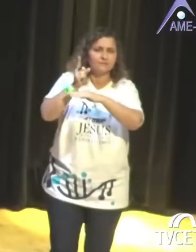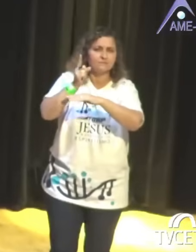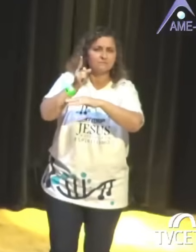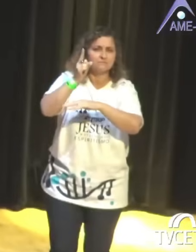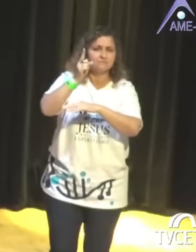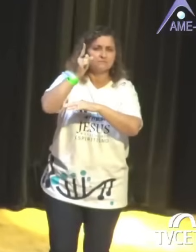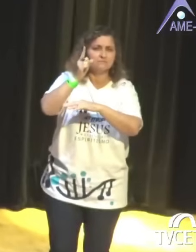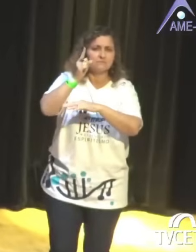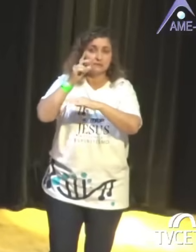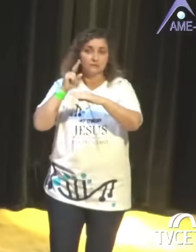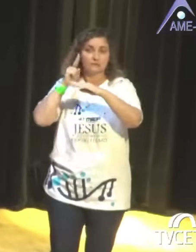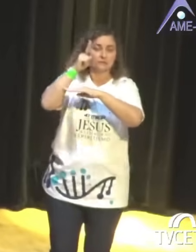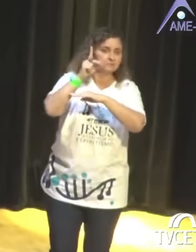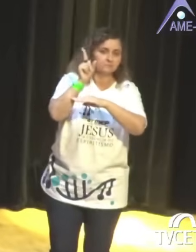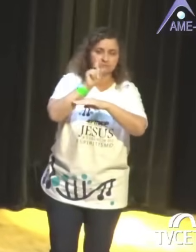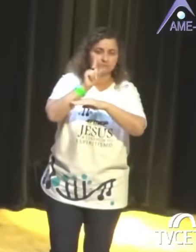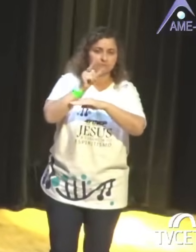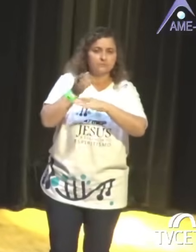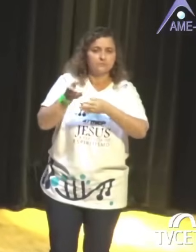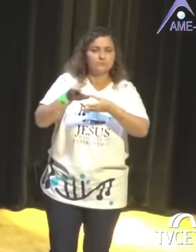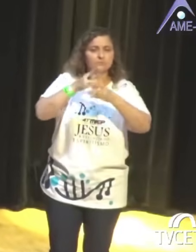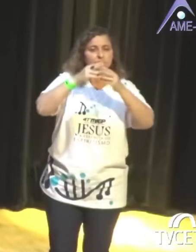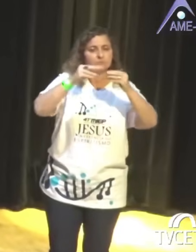com pouca potência